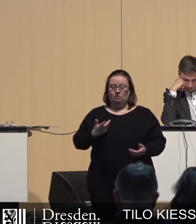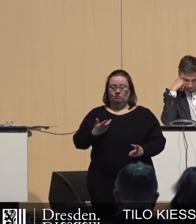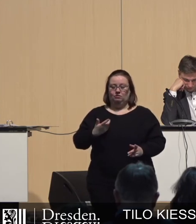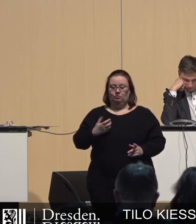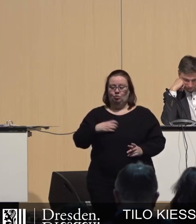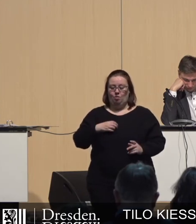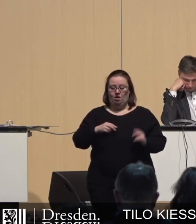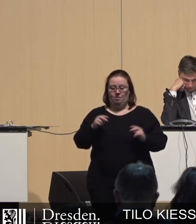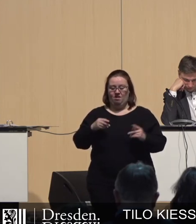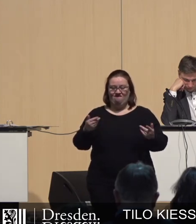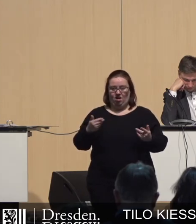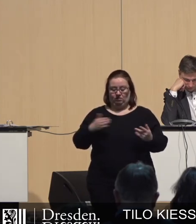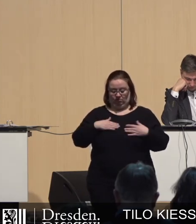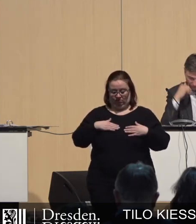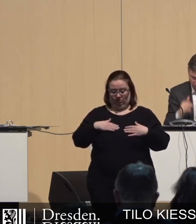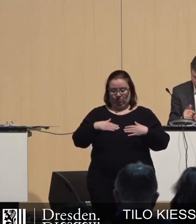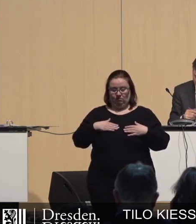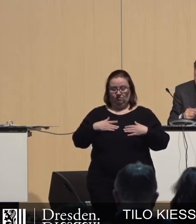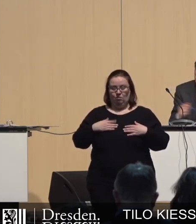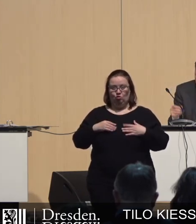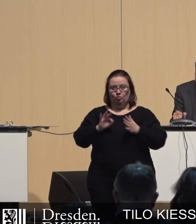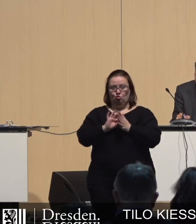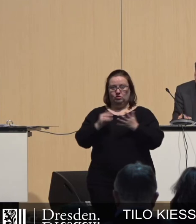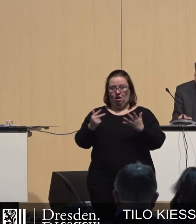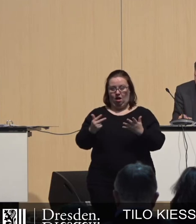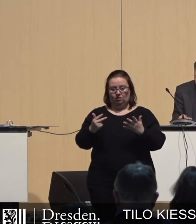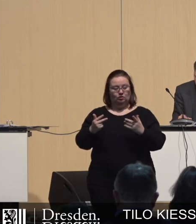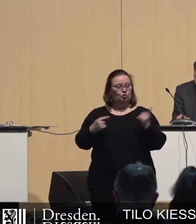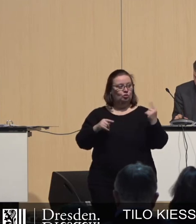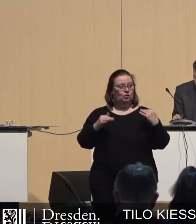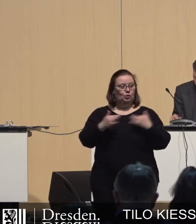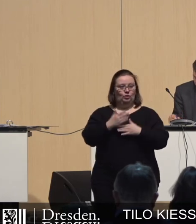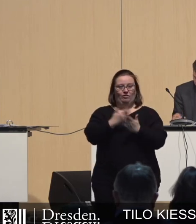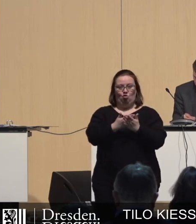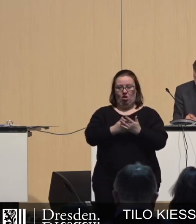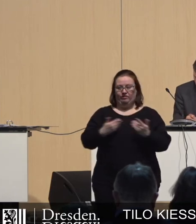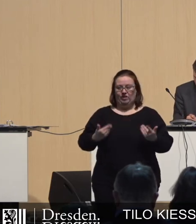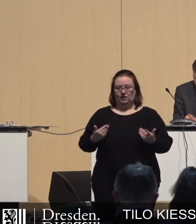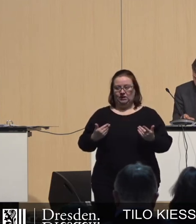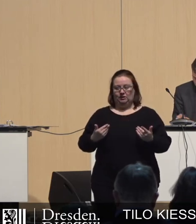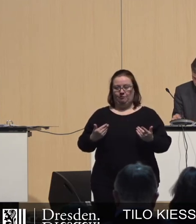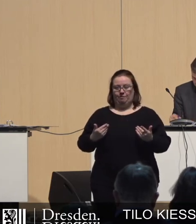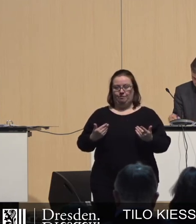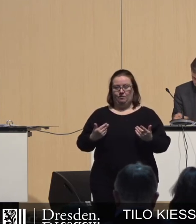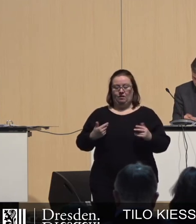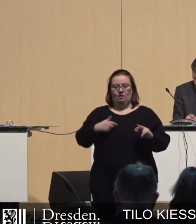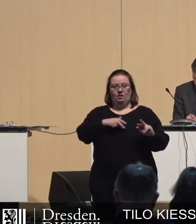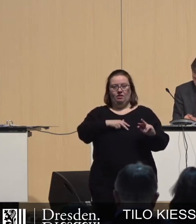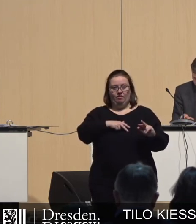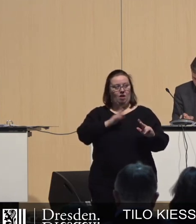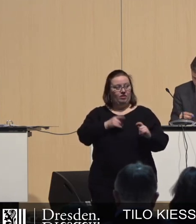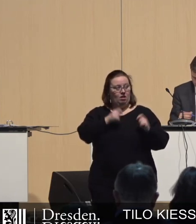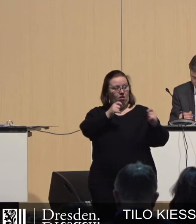wesentliche Unterschied zwischen unserem Punkt 8 und dem, was die Grünen hier vorgeschlagen haben. Wir haben tatsächlich über euren